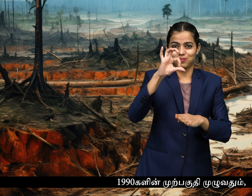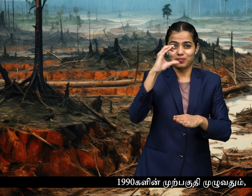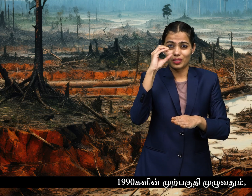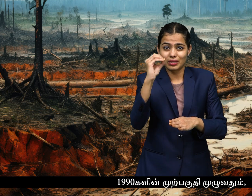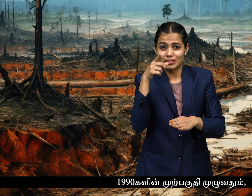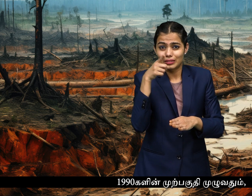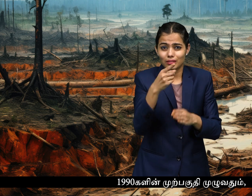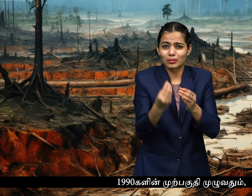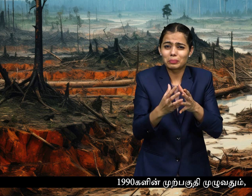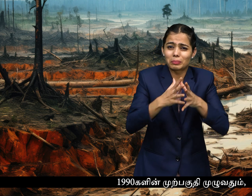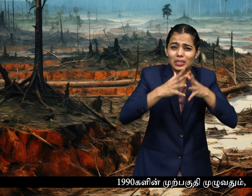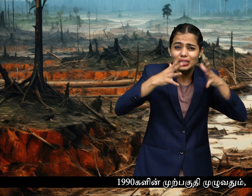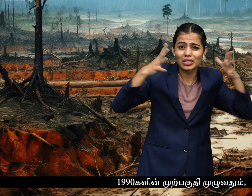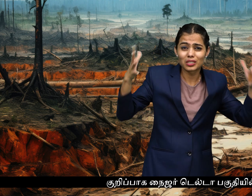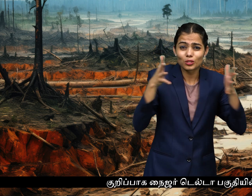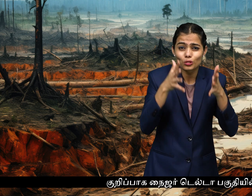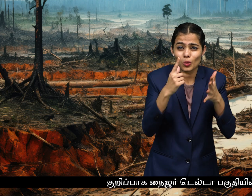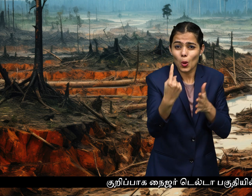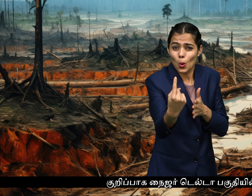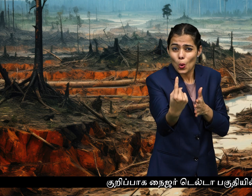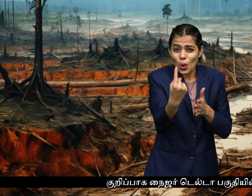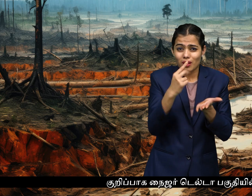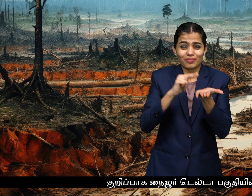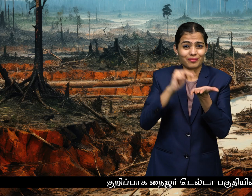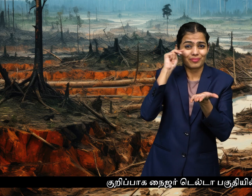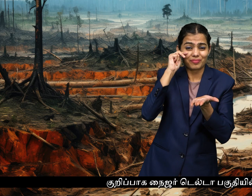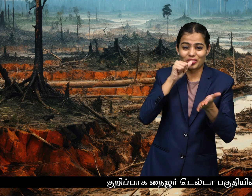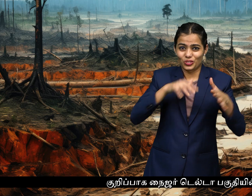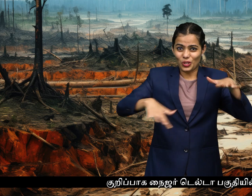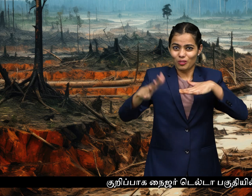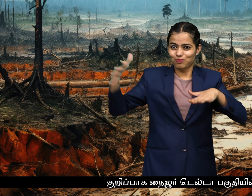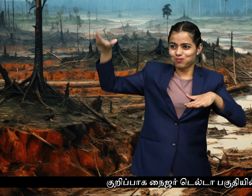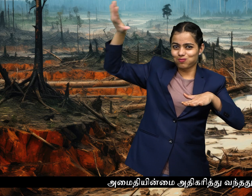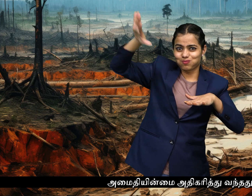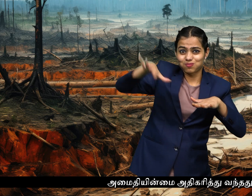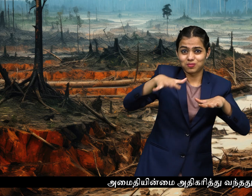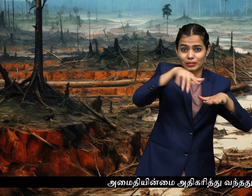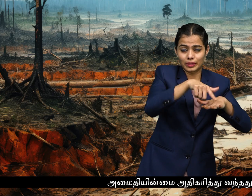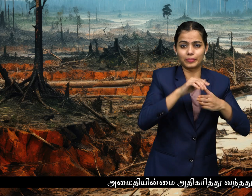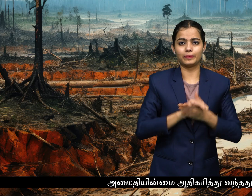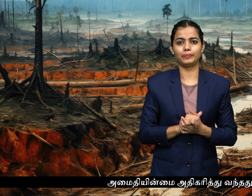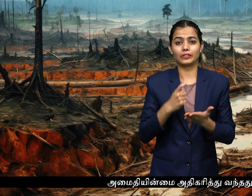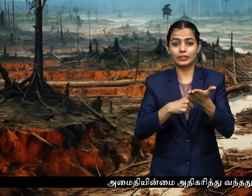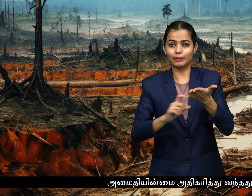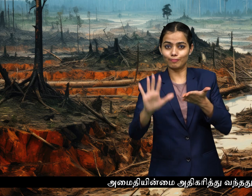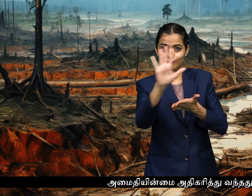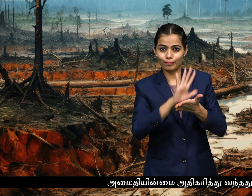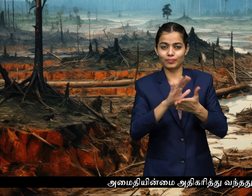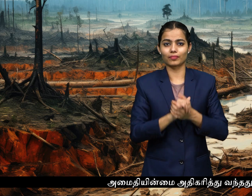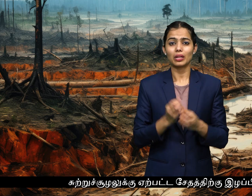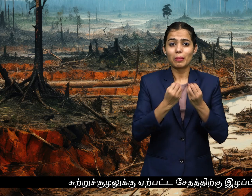1990களின் முற்பகுதி முழுவதும், குறிப்பாக நைஜர் டெல்டா பகுதியில் அமைதியின்மை அதிகரித்து